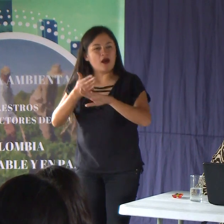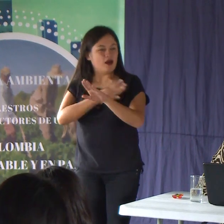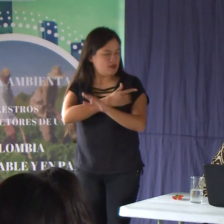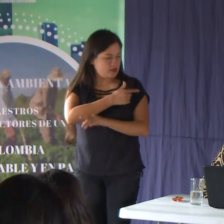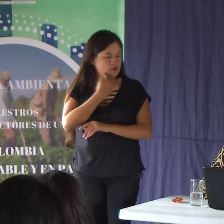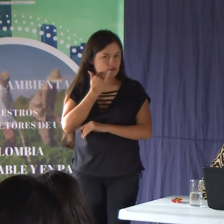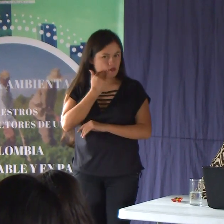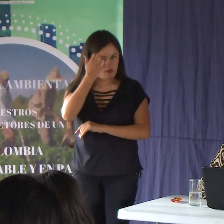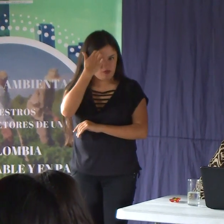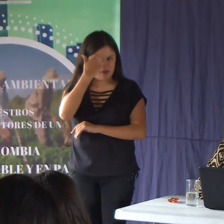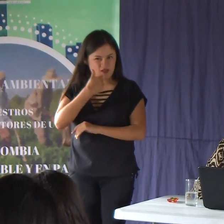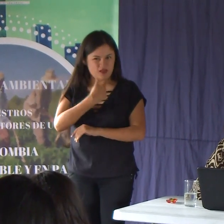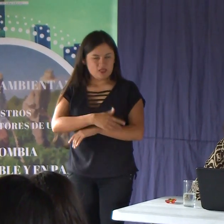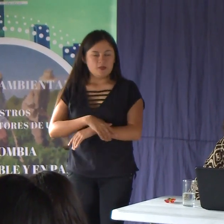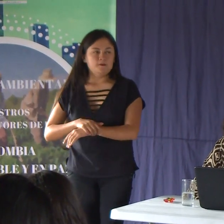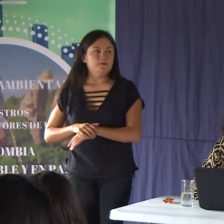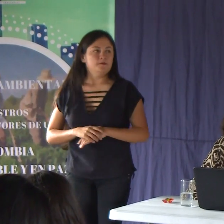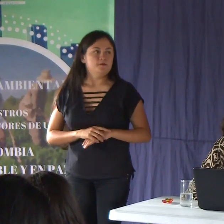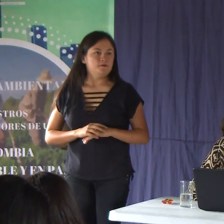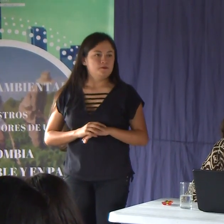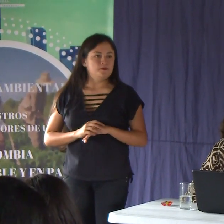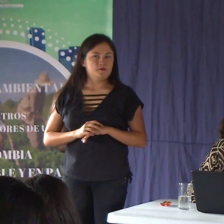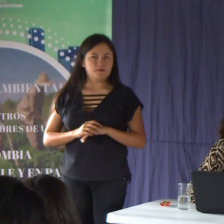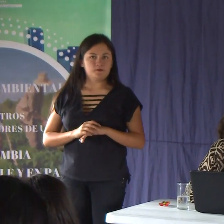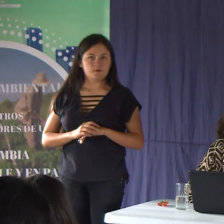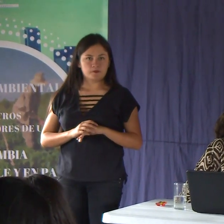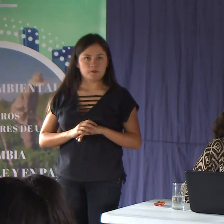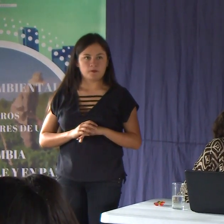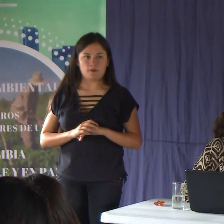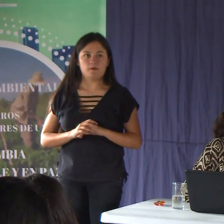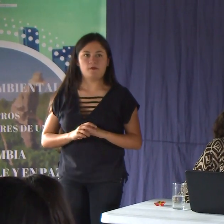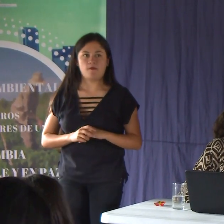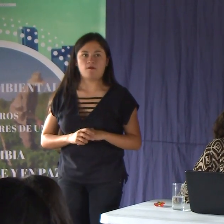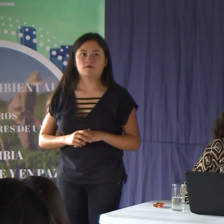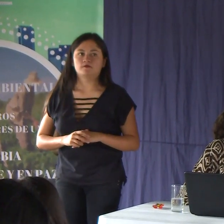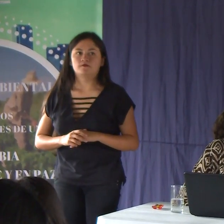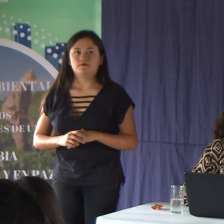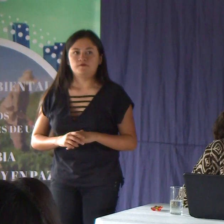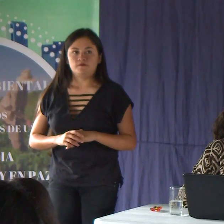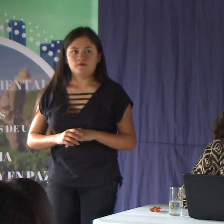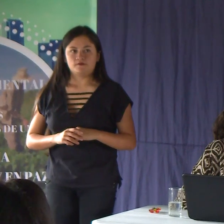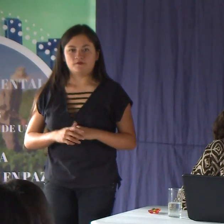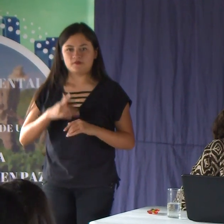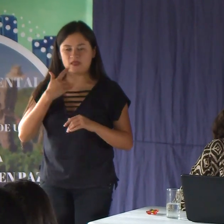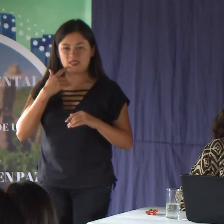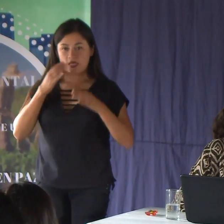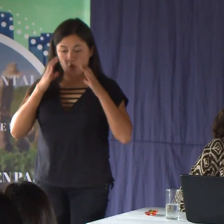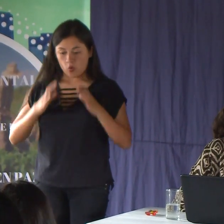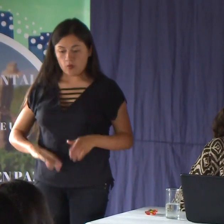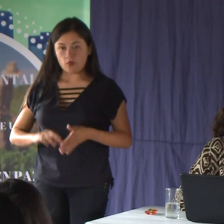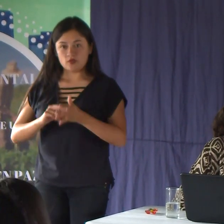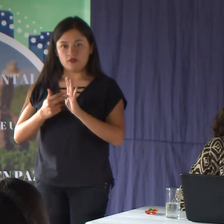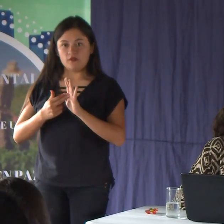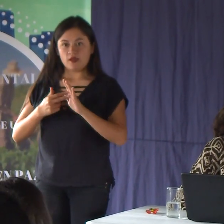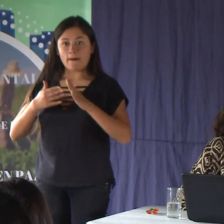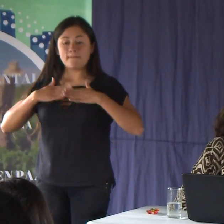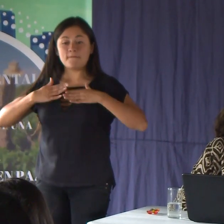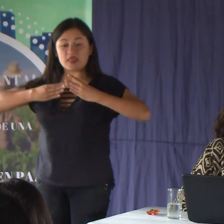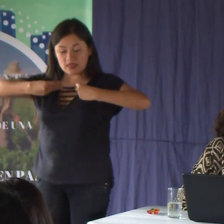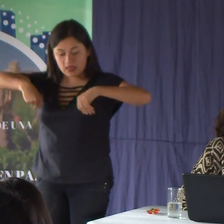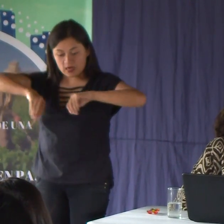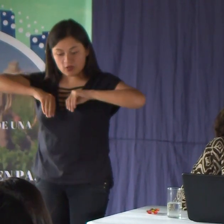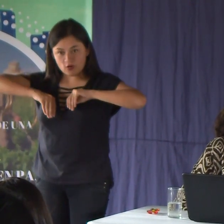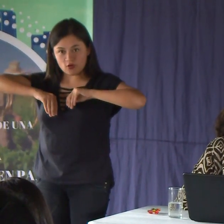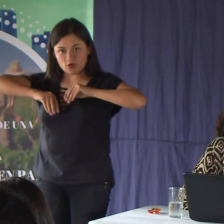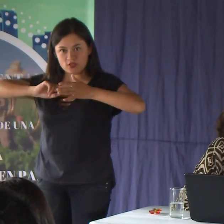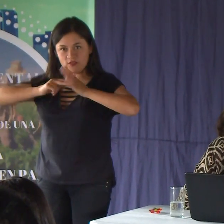compañera que estaba en la intervención anterior, es ese primer mirar adentro, ¿no? Y es,